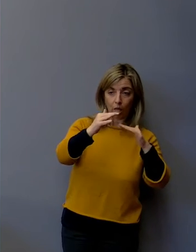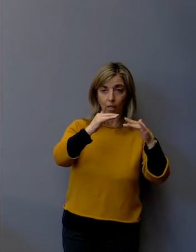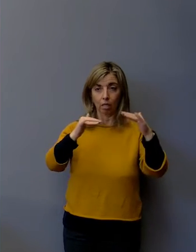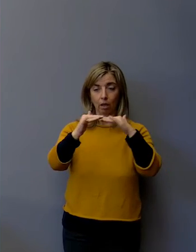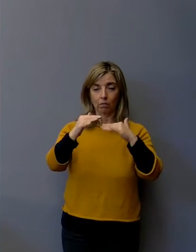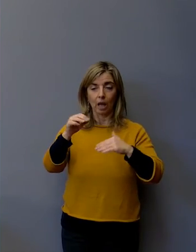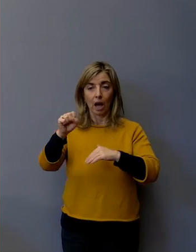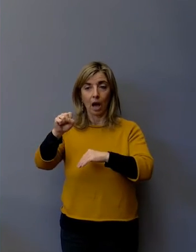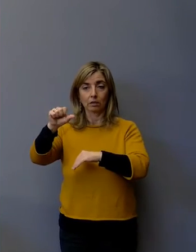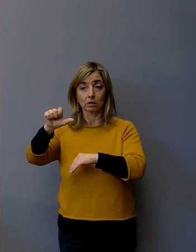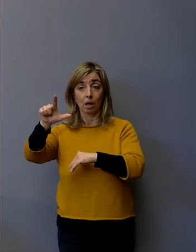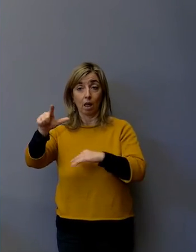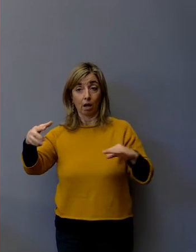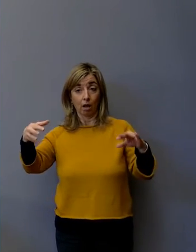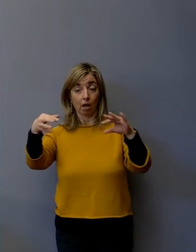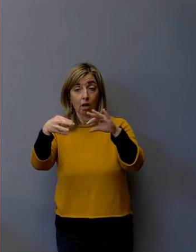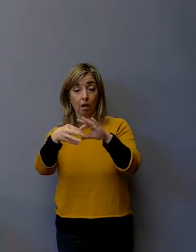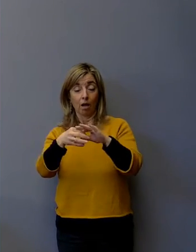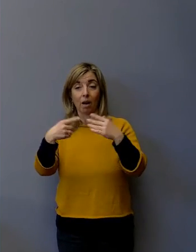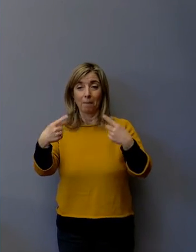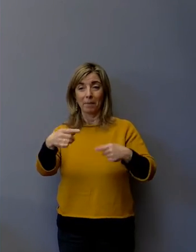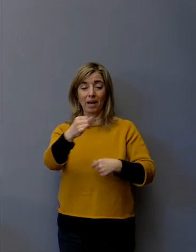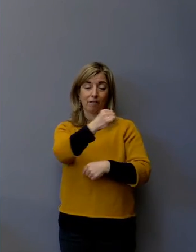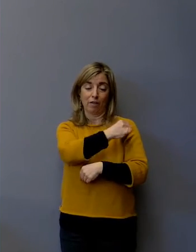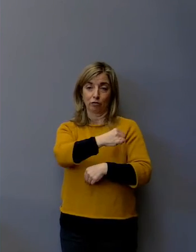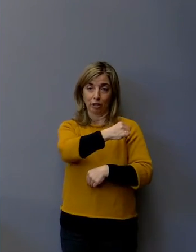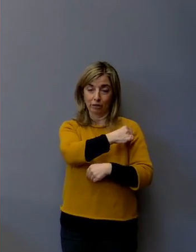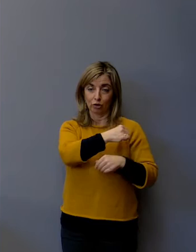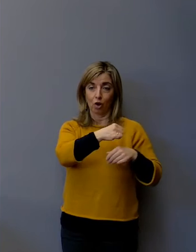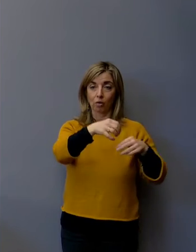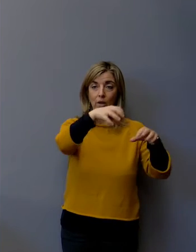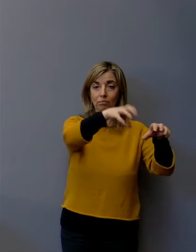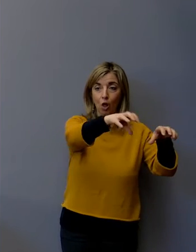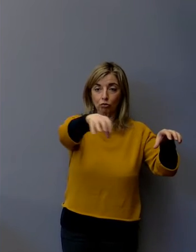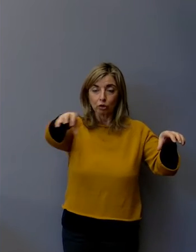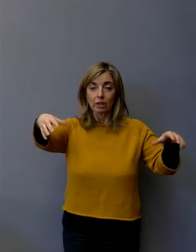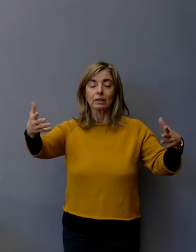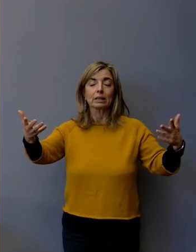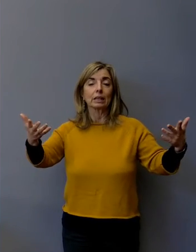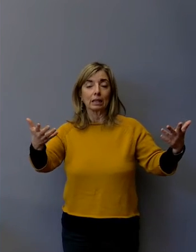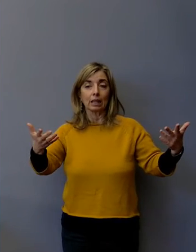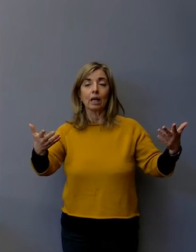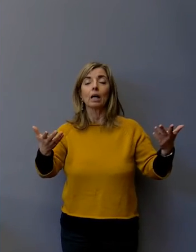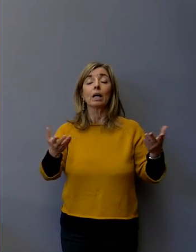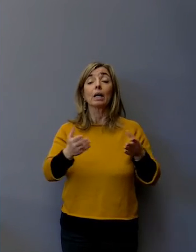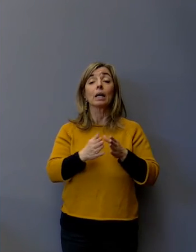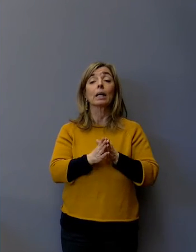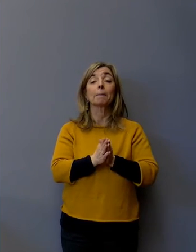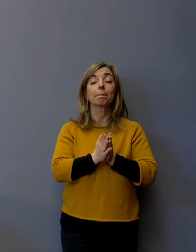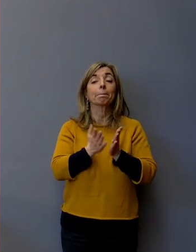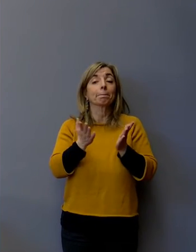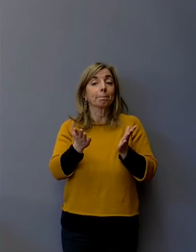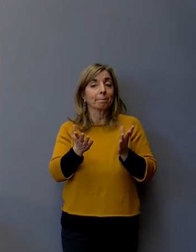la logistica e l'organizzazione è legata alle vaccinazioni ma il fatto di chiedere di